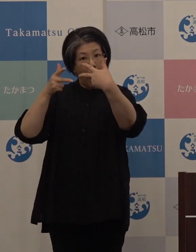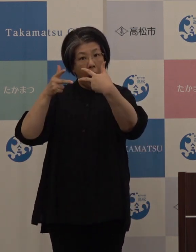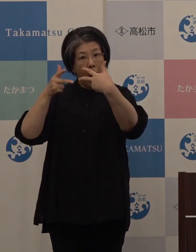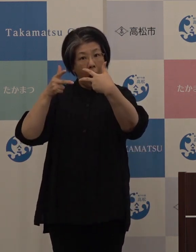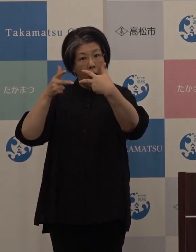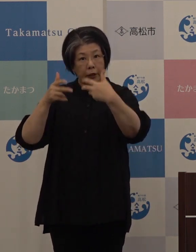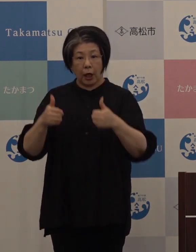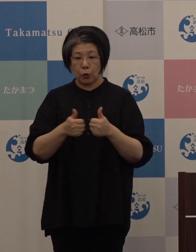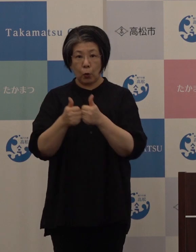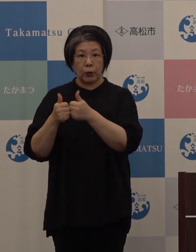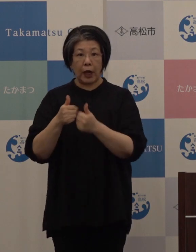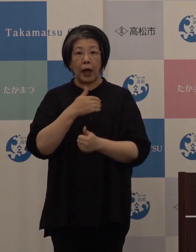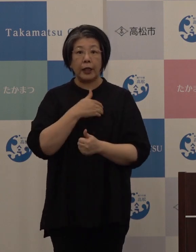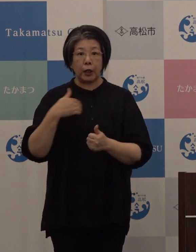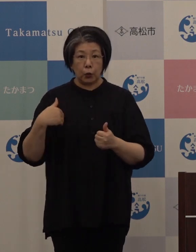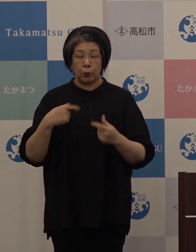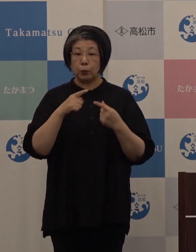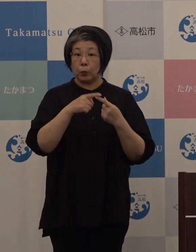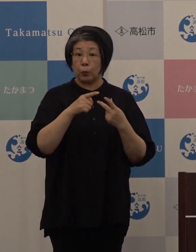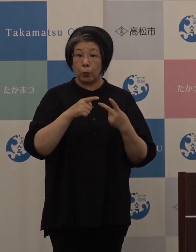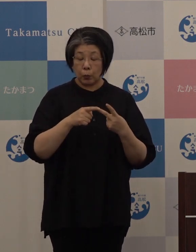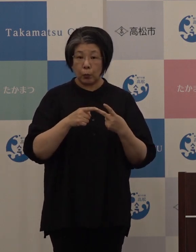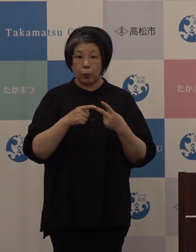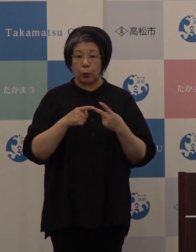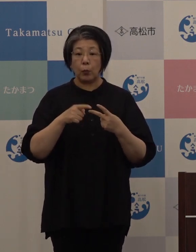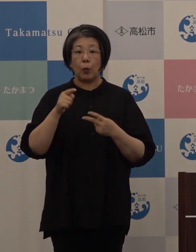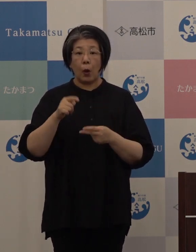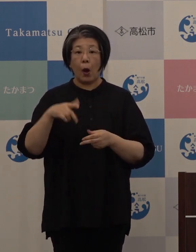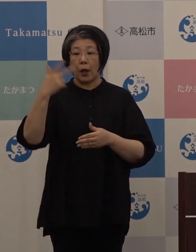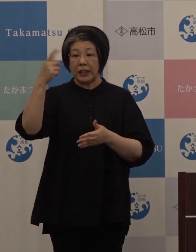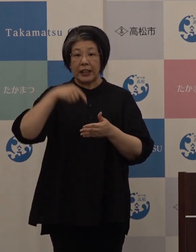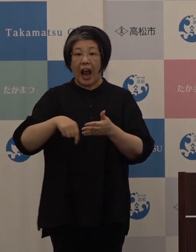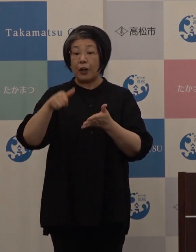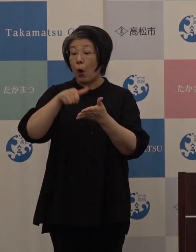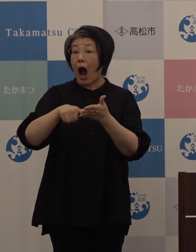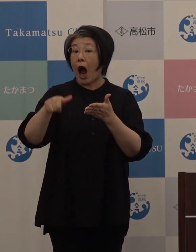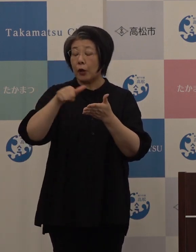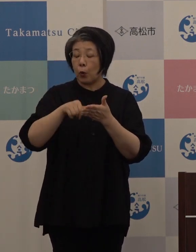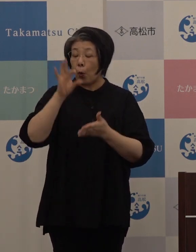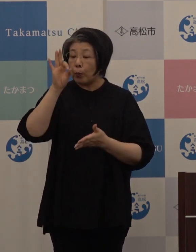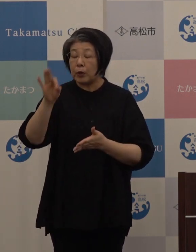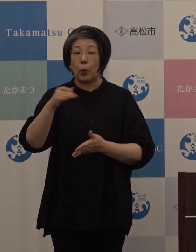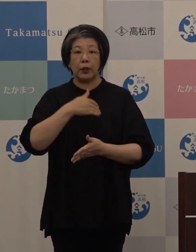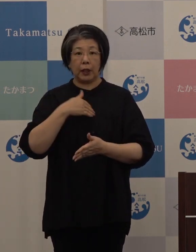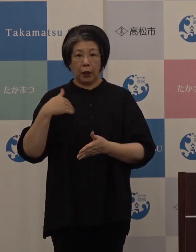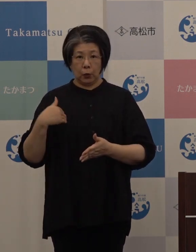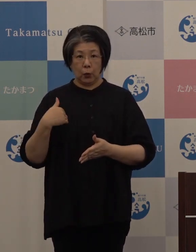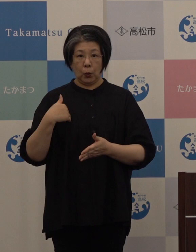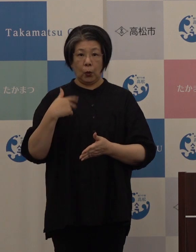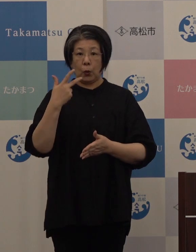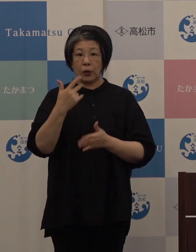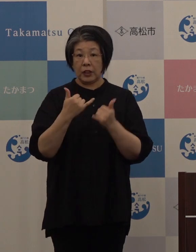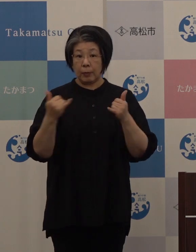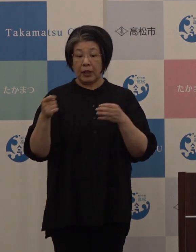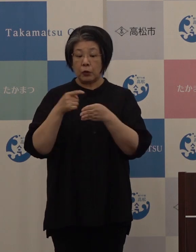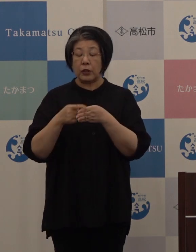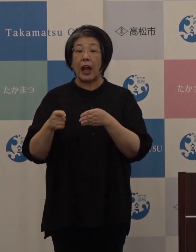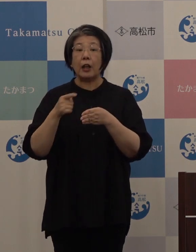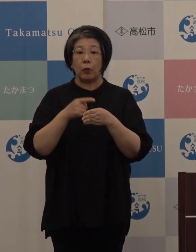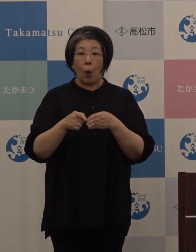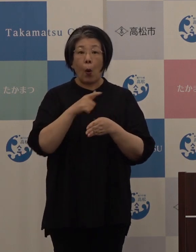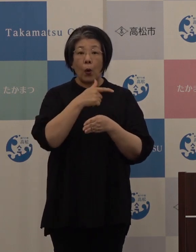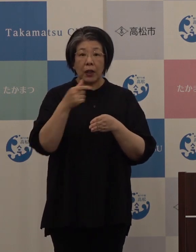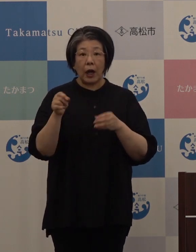ること、また市内のアートに触れる機会の拡充など、市民サービスやシティプロモーションの分野